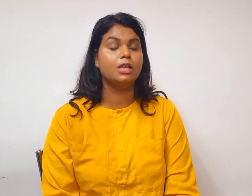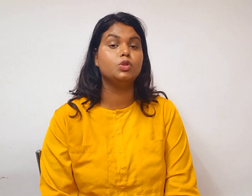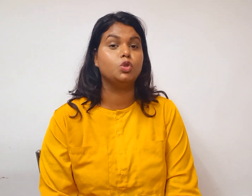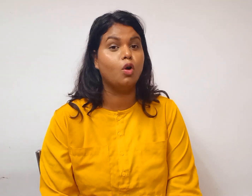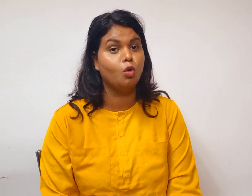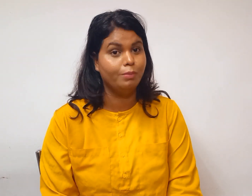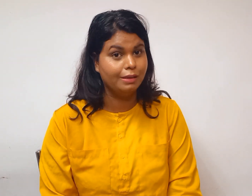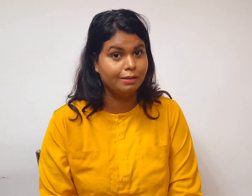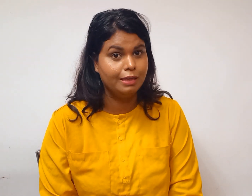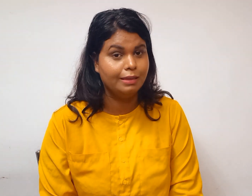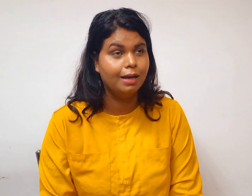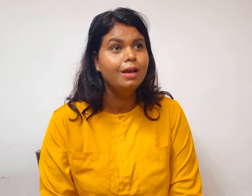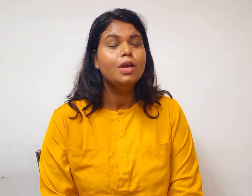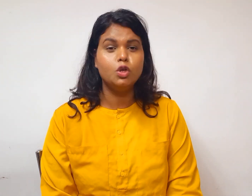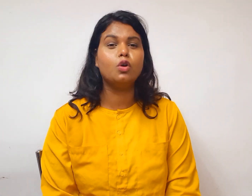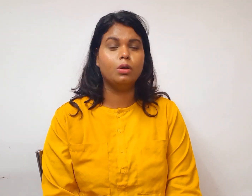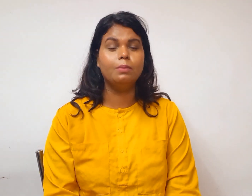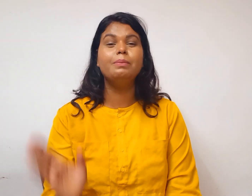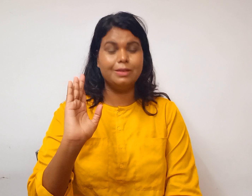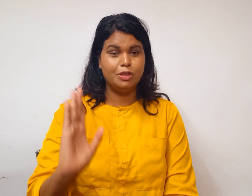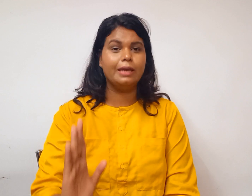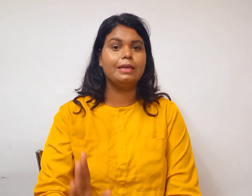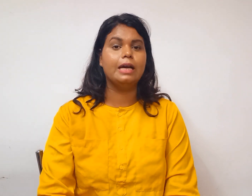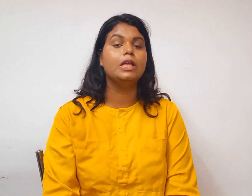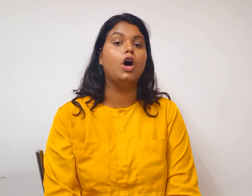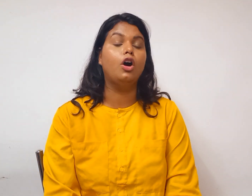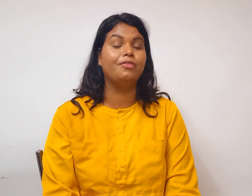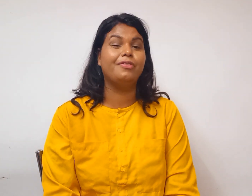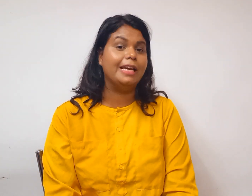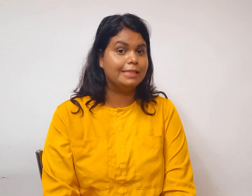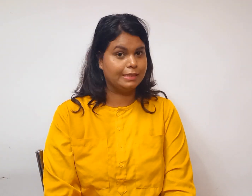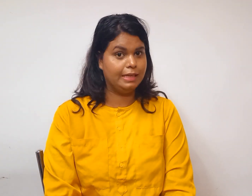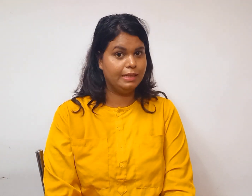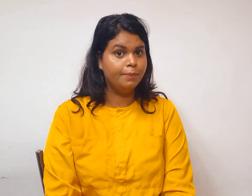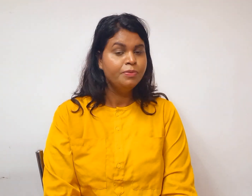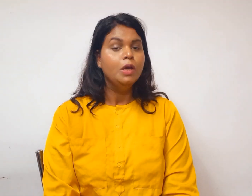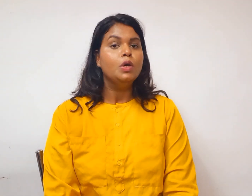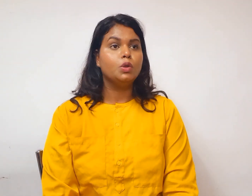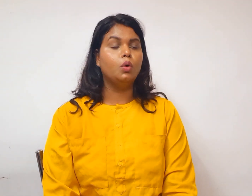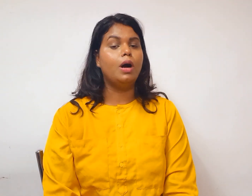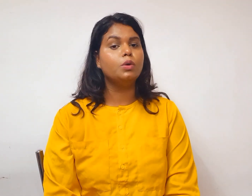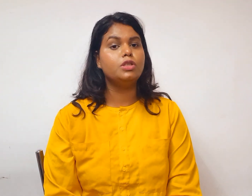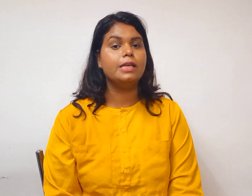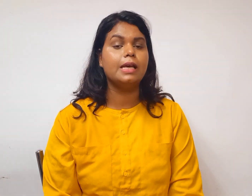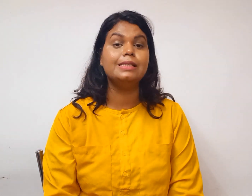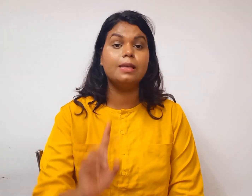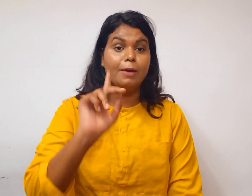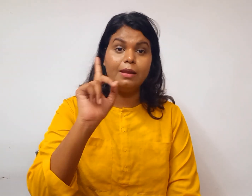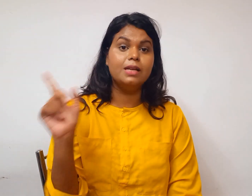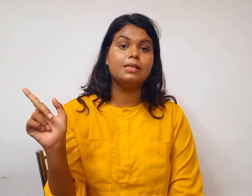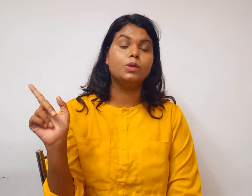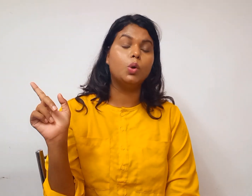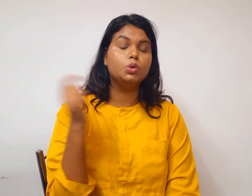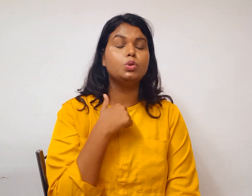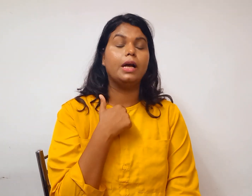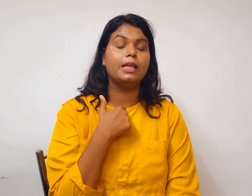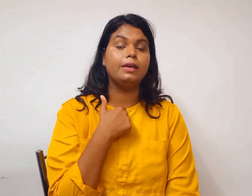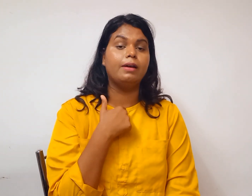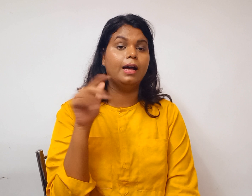साथ चोको मिल्क शेक किया था और फ्राइज किया था। तो हुआ कुछ ऐसा, इससे पहले मेरे साथ हो चुका था ये वाला